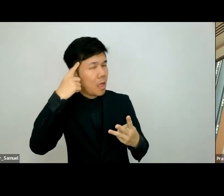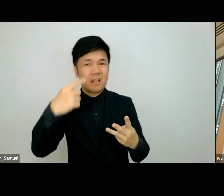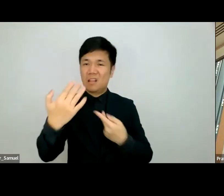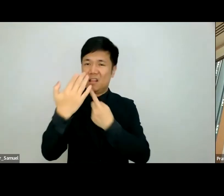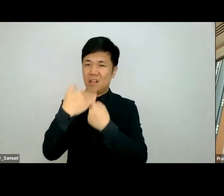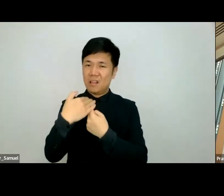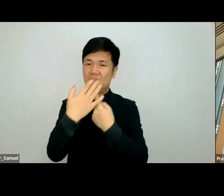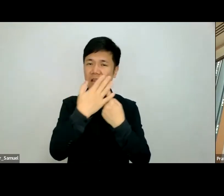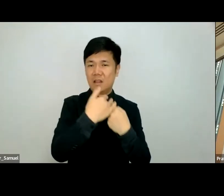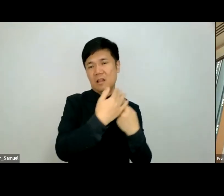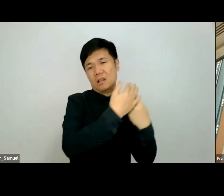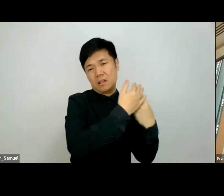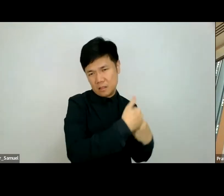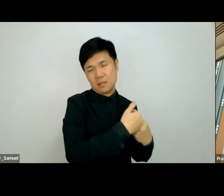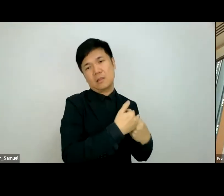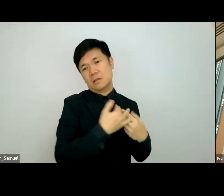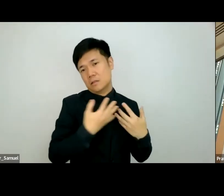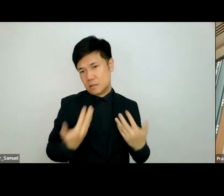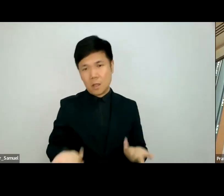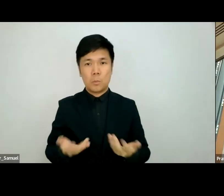des problèmes